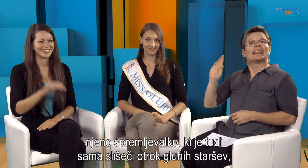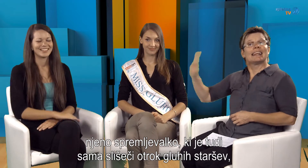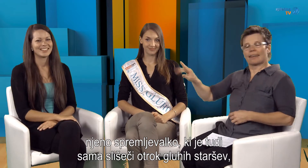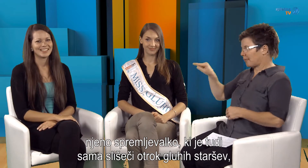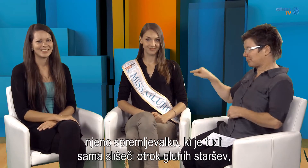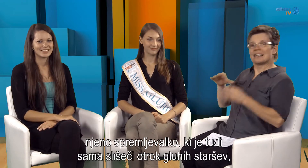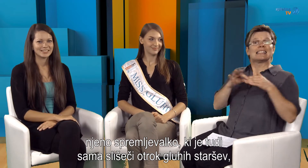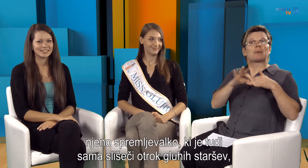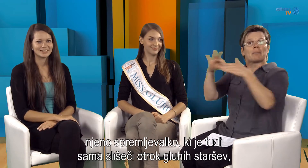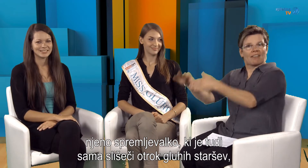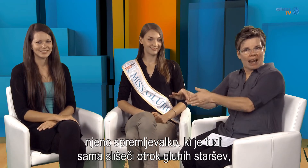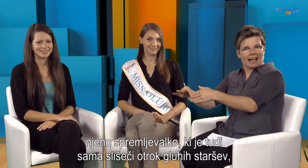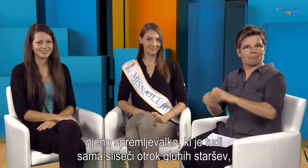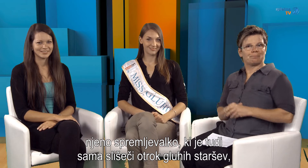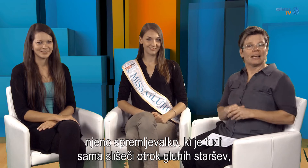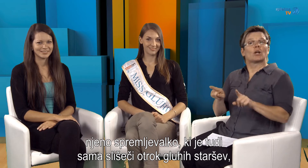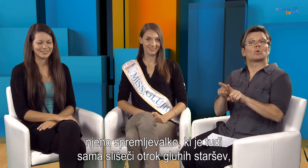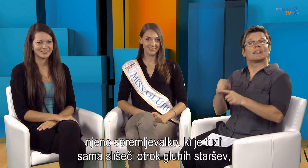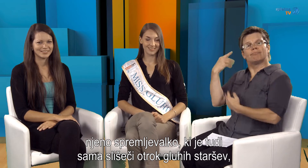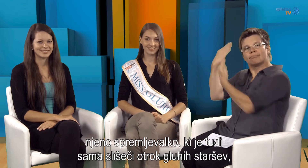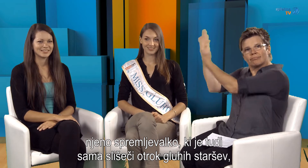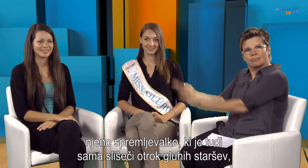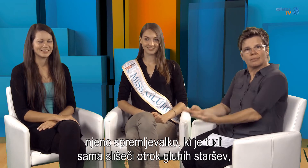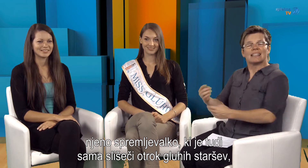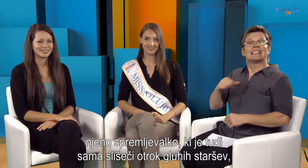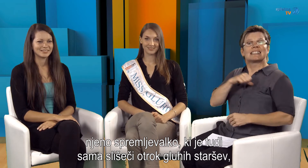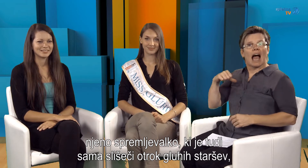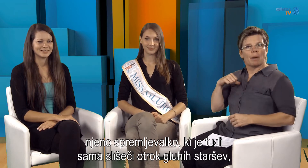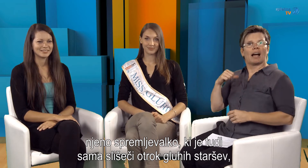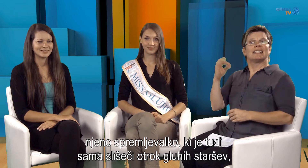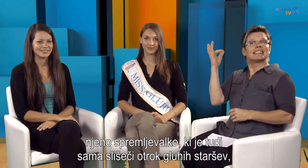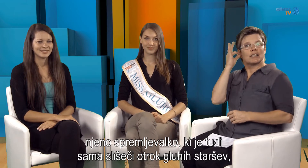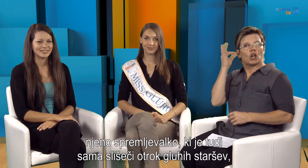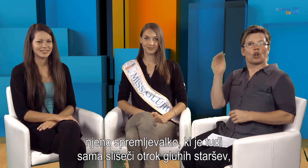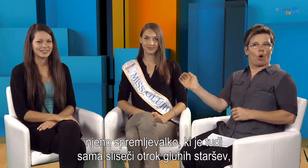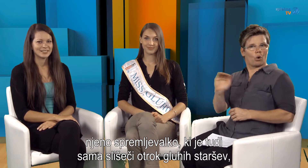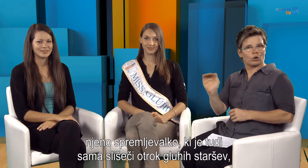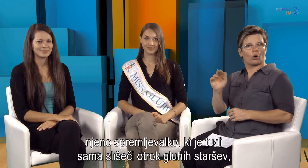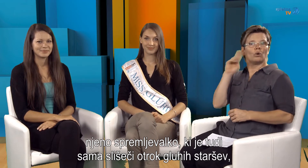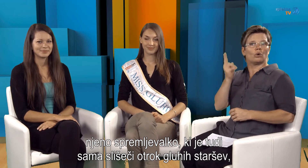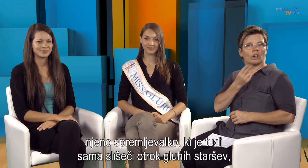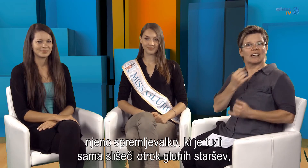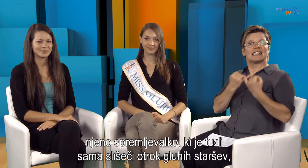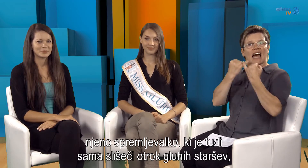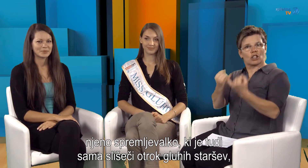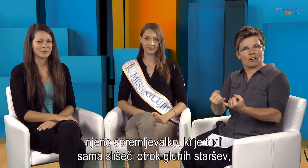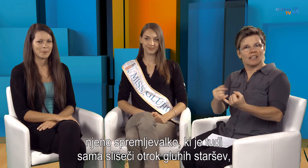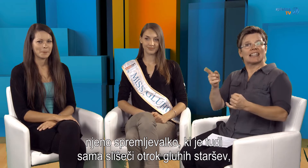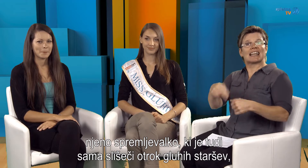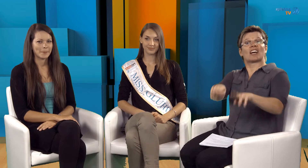Ibrába. Prébébelke. De tudi. Száma. Tízad. Tró. Nyugi. Tárosad. Tízad.